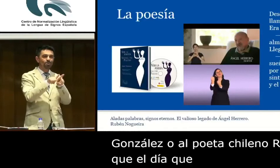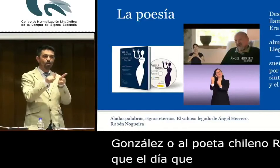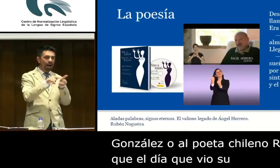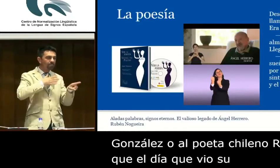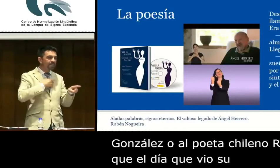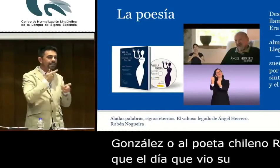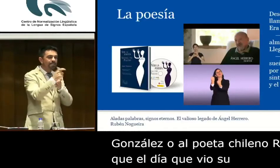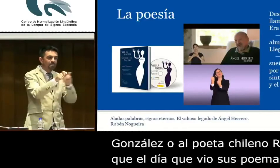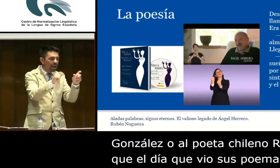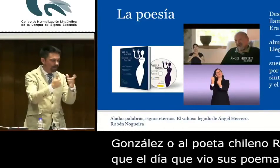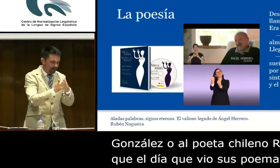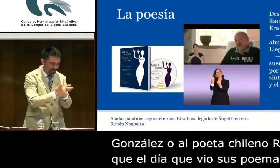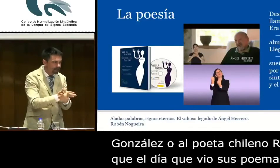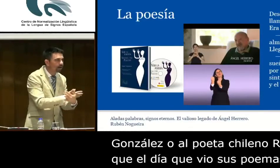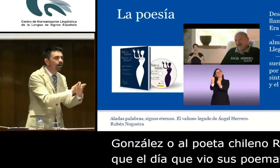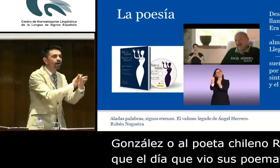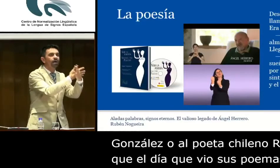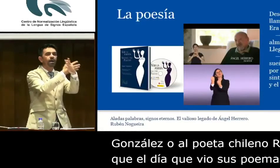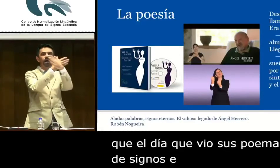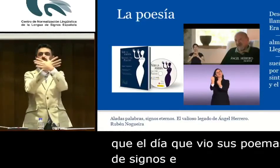«Puedo ver mis palabras danzando en el aire».